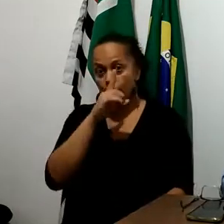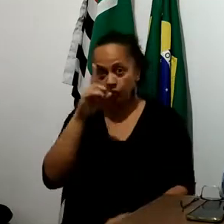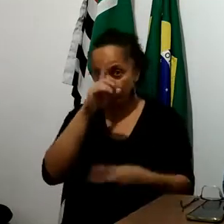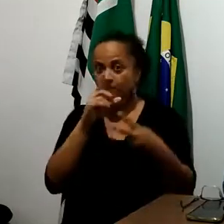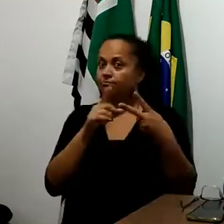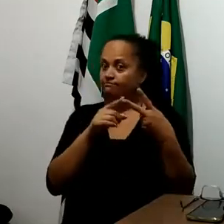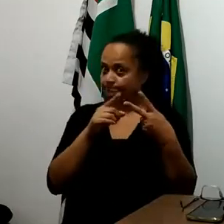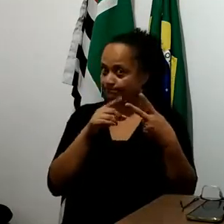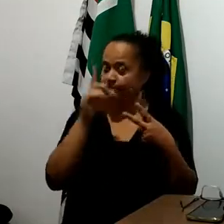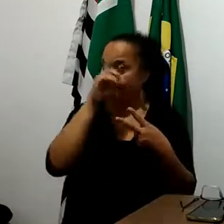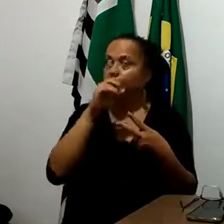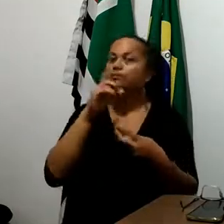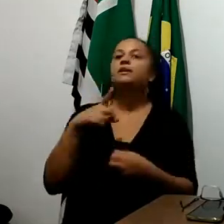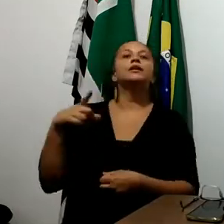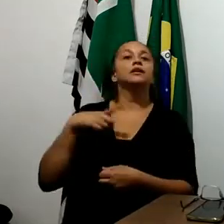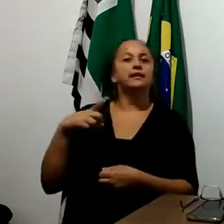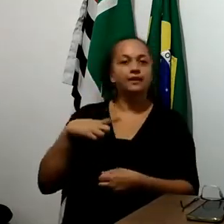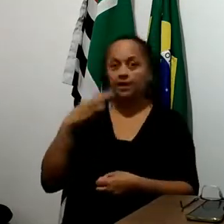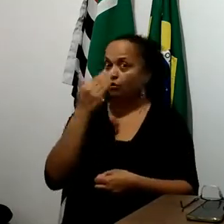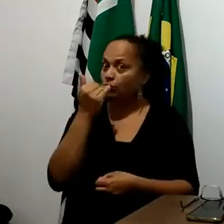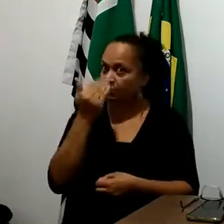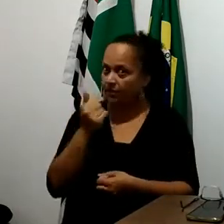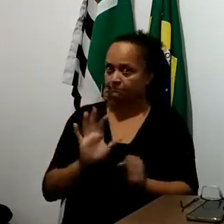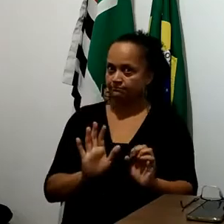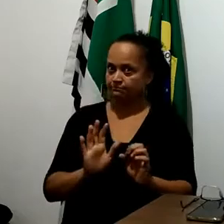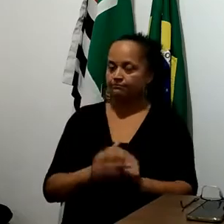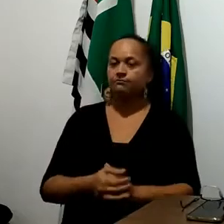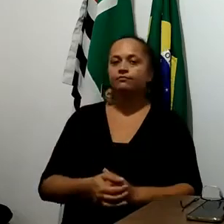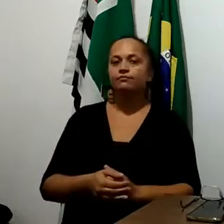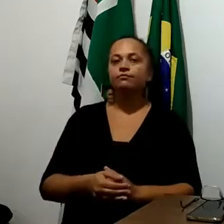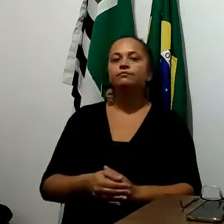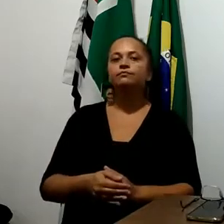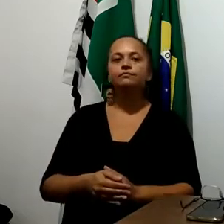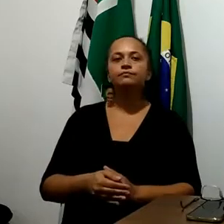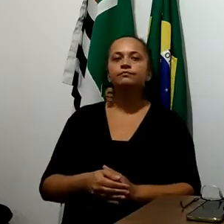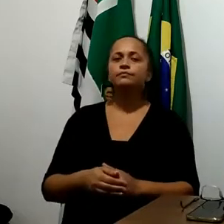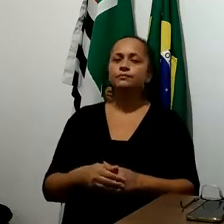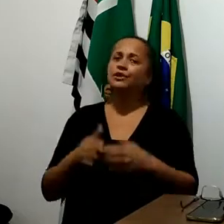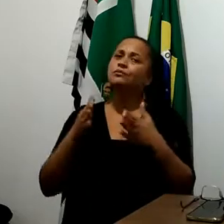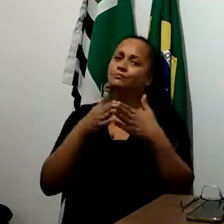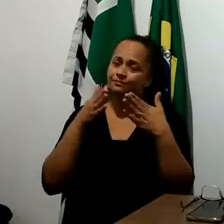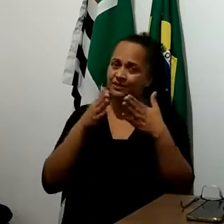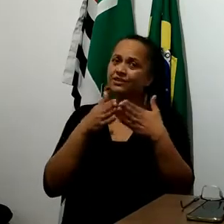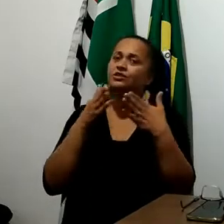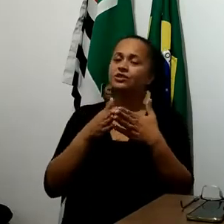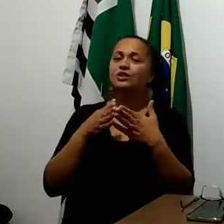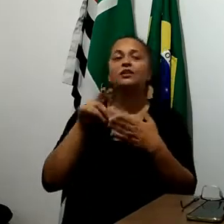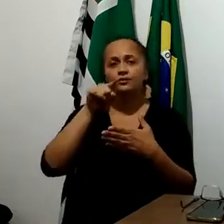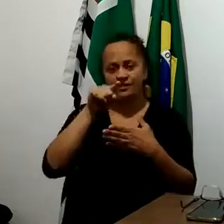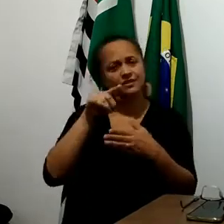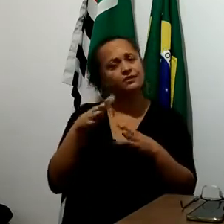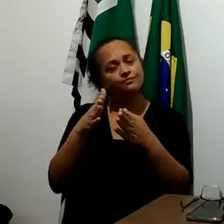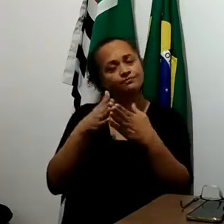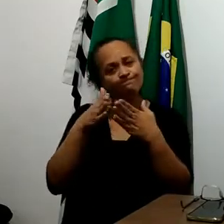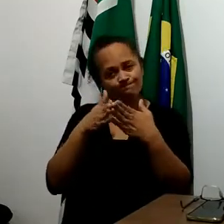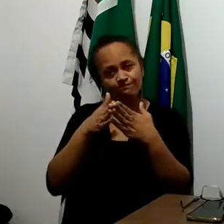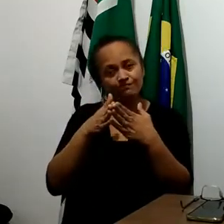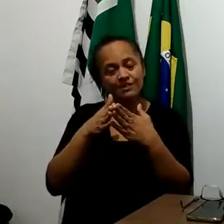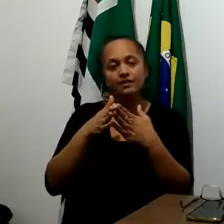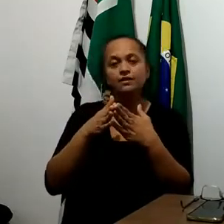nossa arrecadação de alimentos, então eu quero também pedir, te convocar, você trazer os